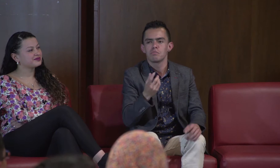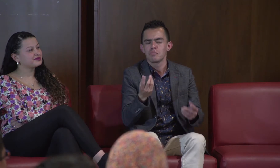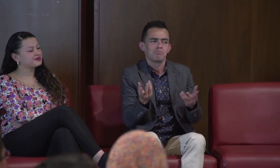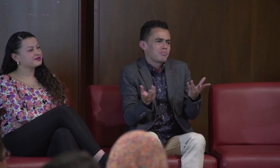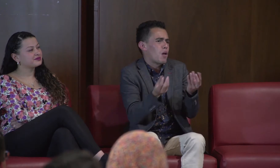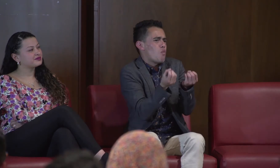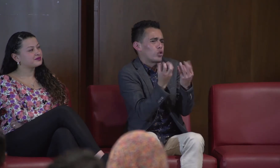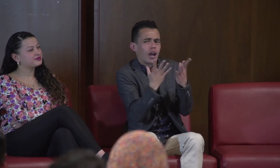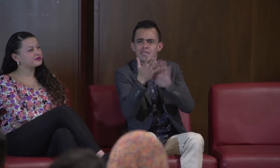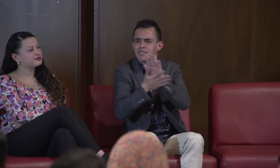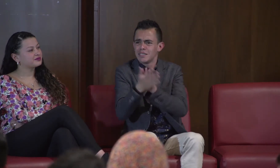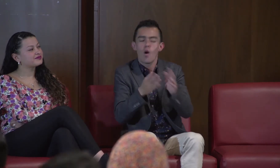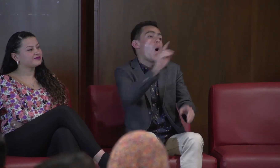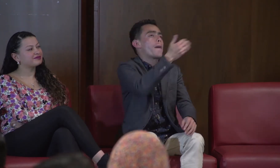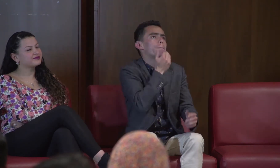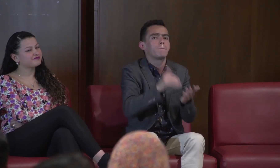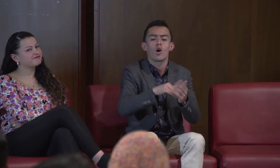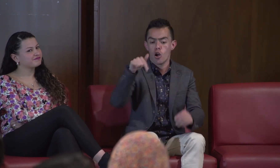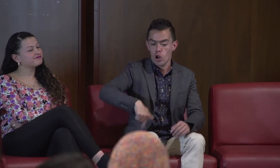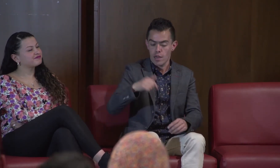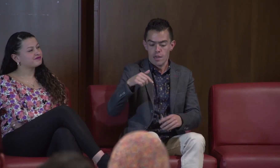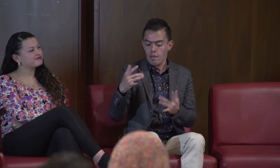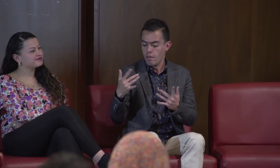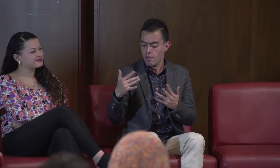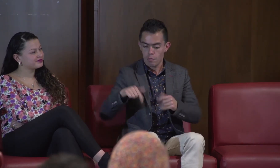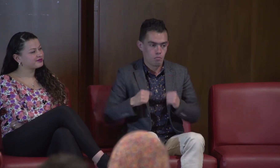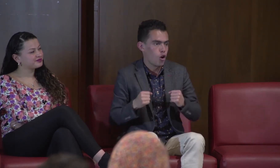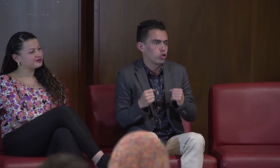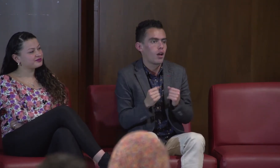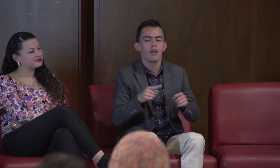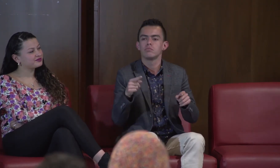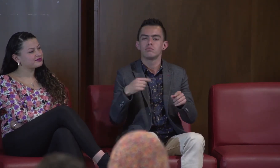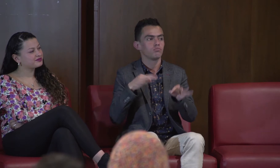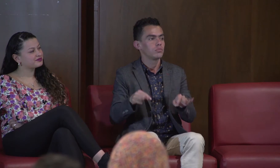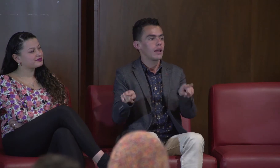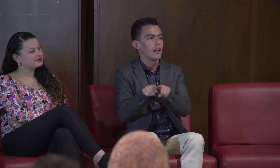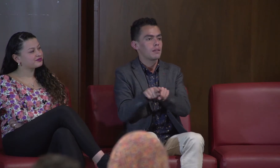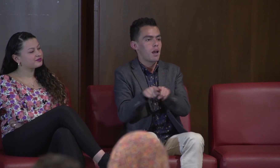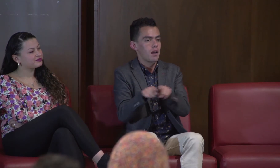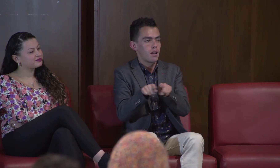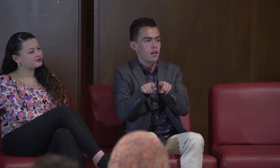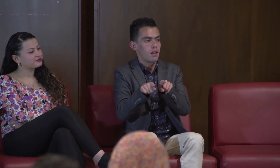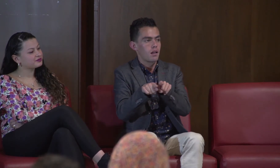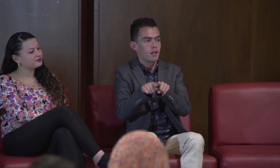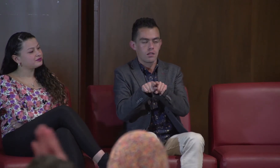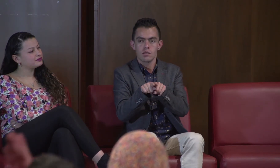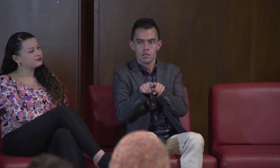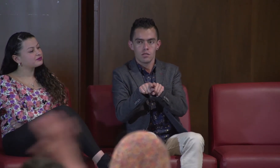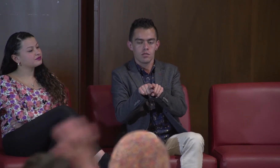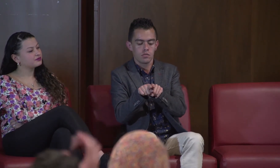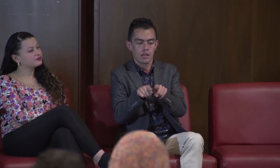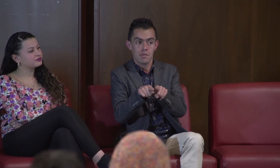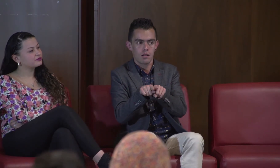es distinta. Entonces, son muchas las señas que tienen una variación dialectal. Otro ejemplo podría ser aquí en Bogotá, utilizamos esta